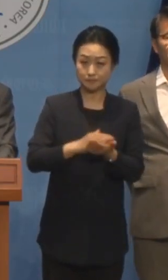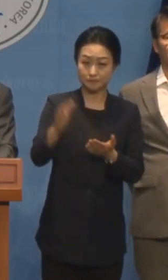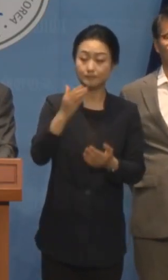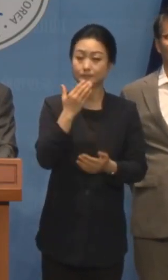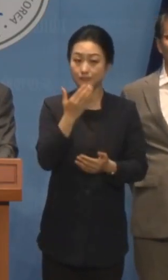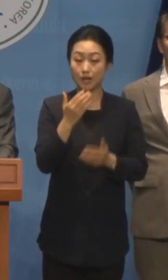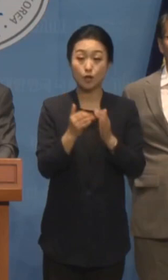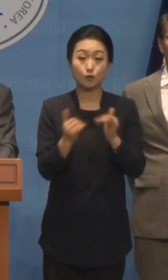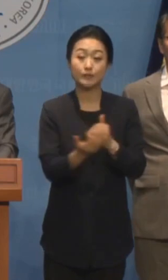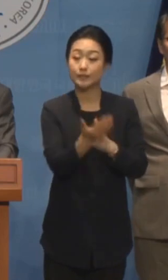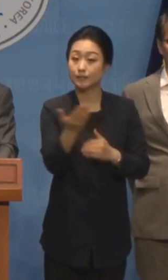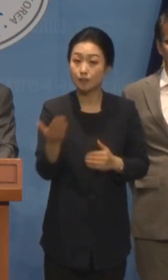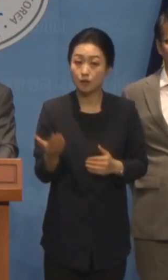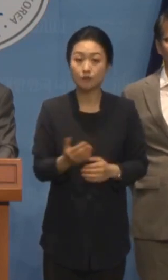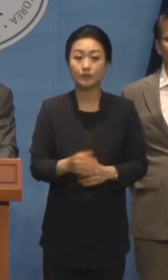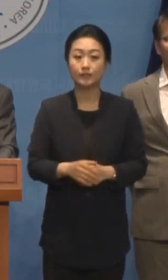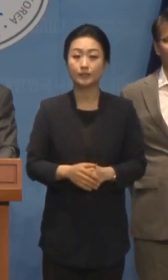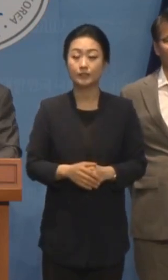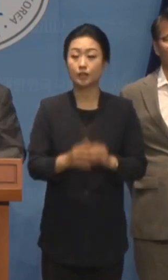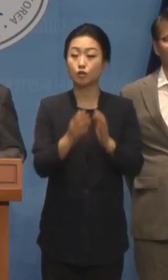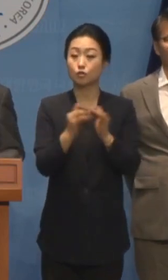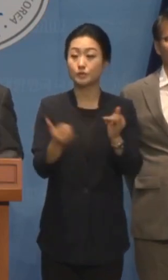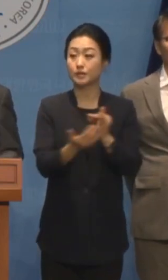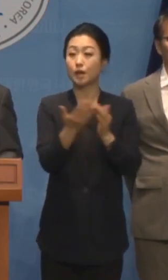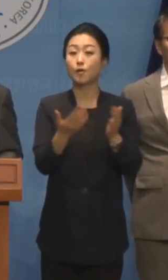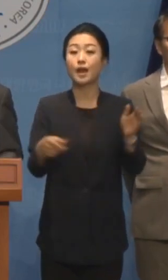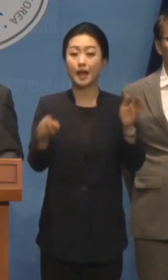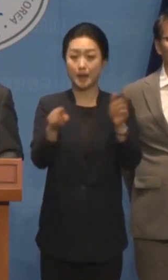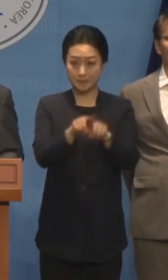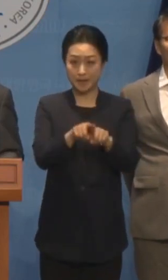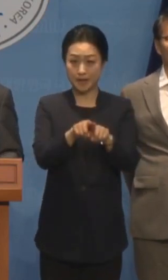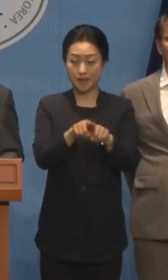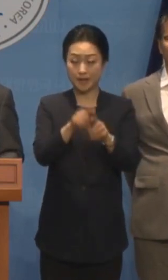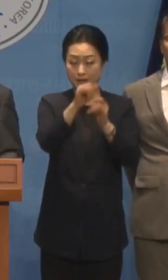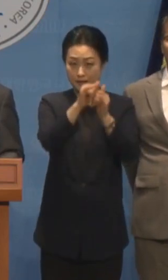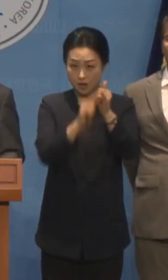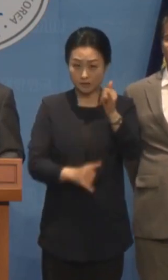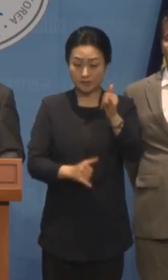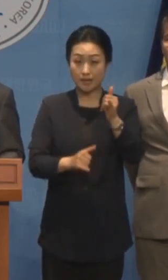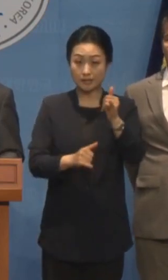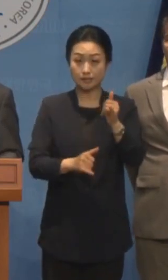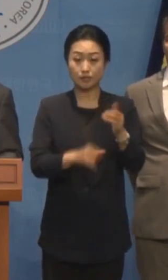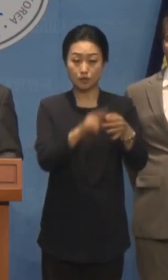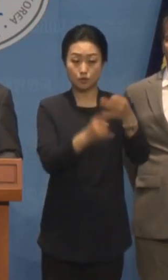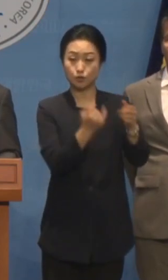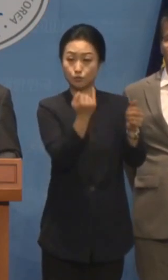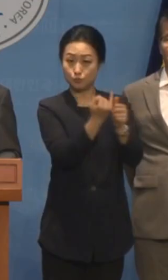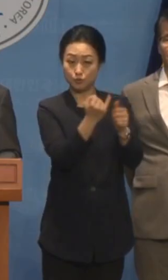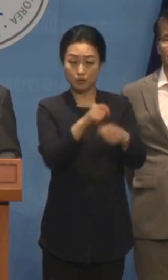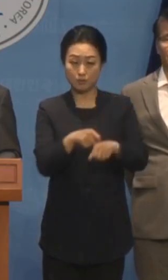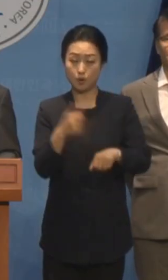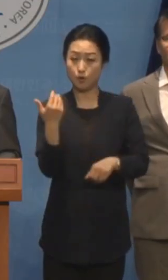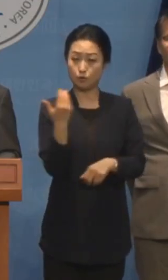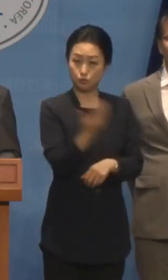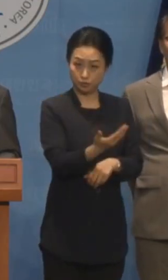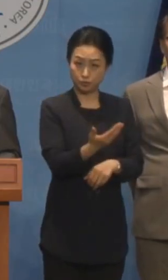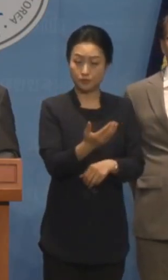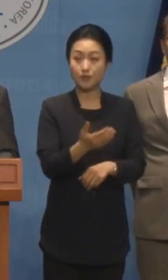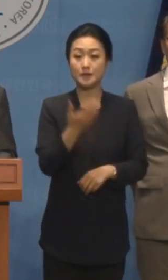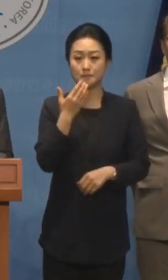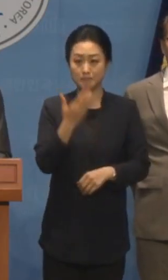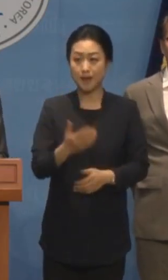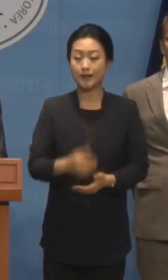국민과 역사의 심판을 받게 반드시